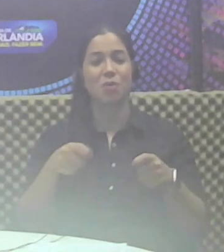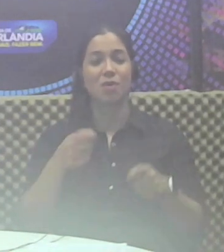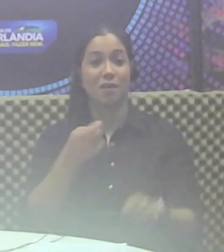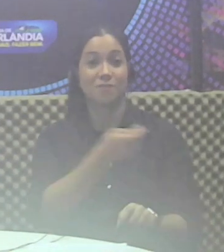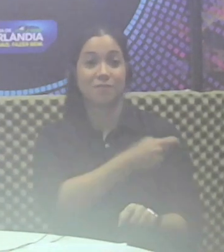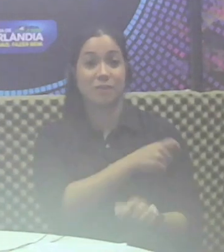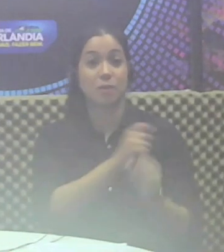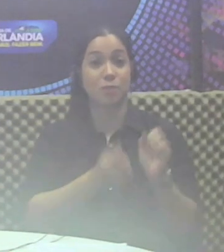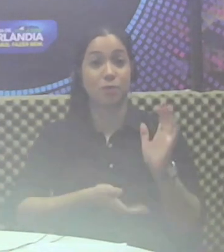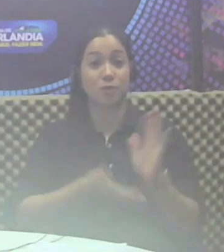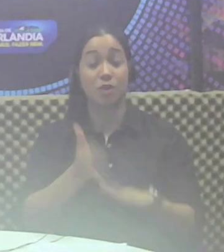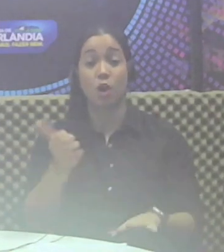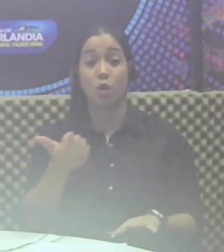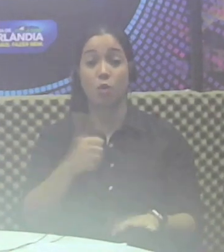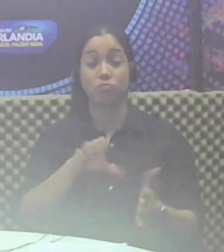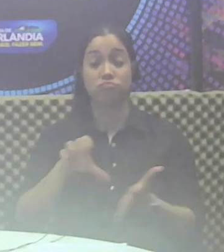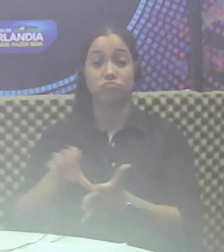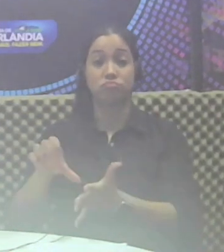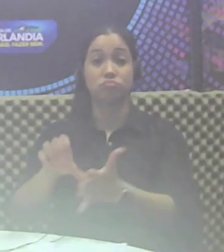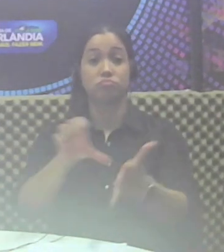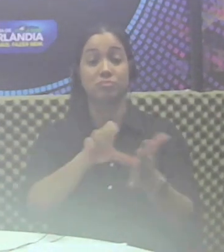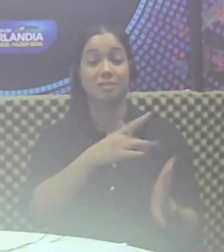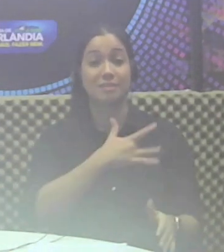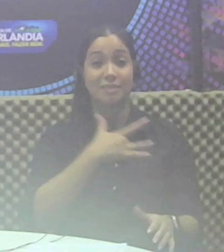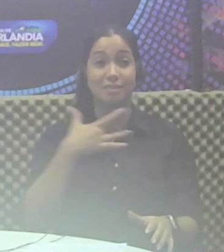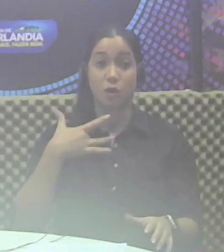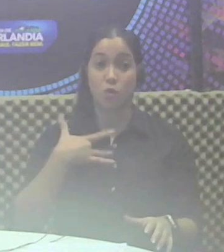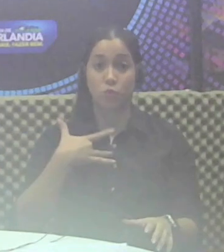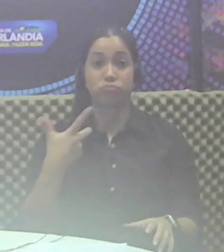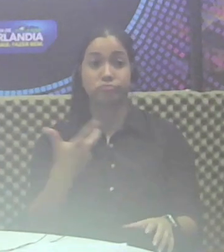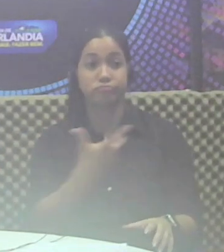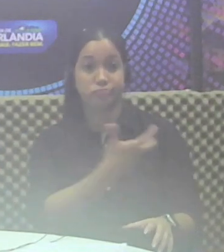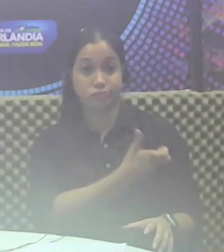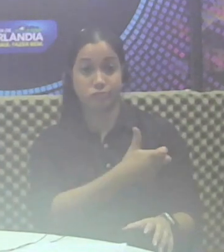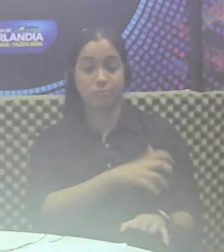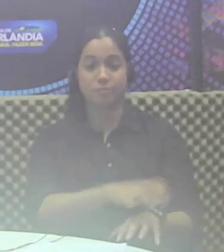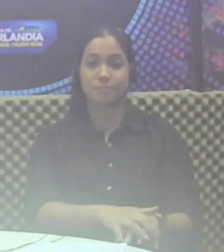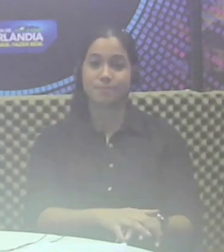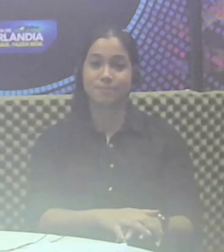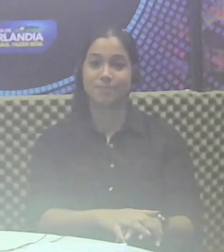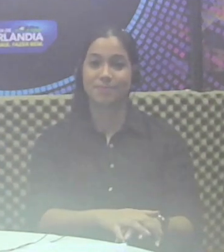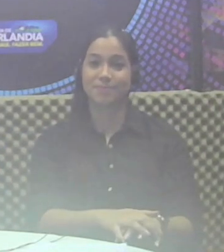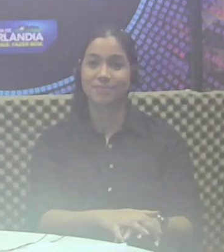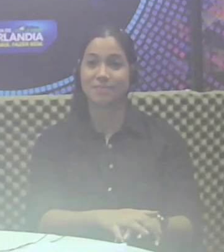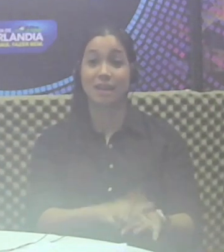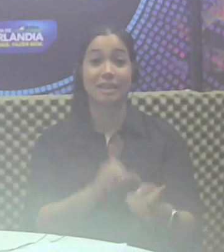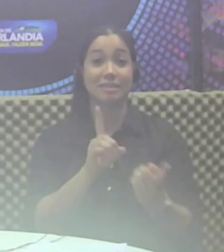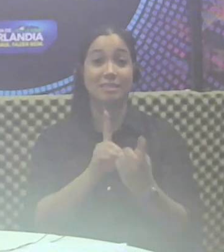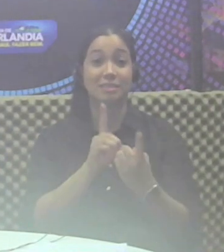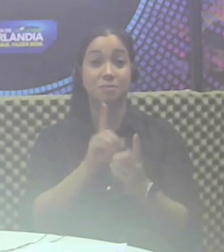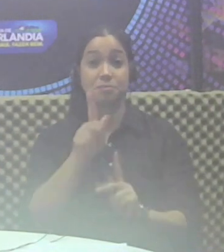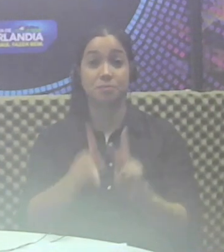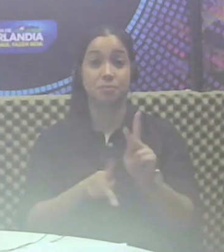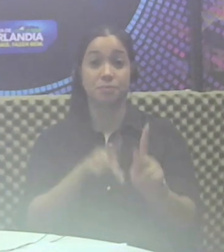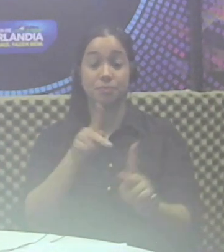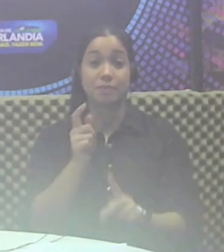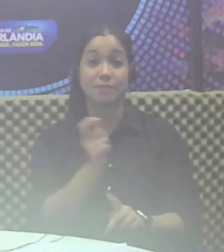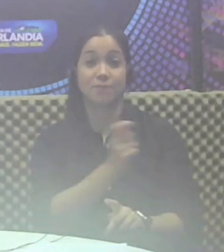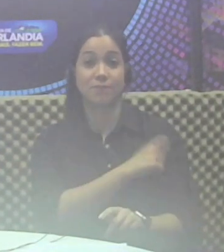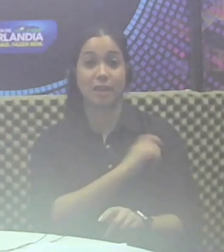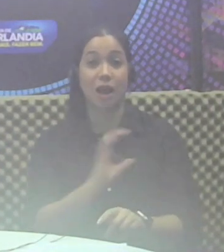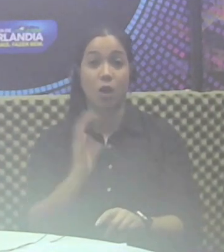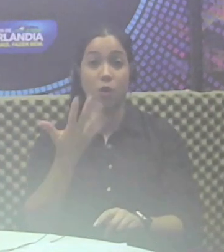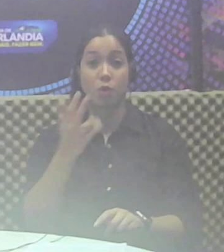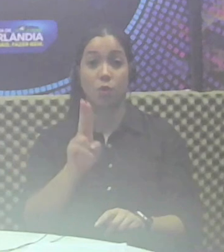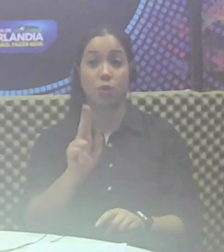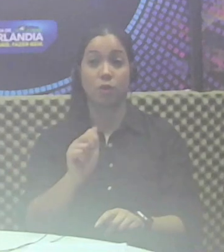procurar as 11 unidades de saúde que vão aplicar as doses. Para atender o público, a vacinação acontecerá nas